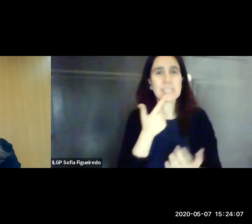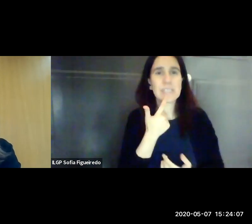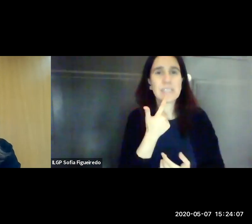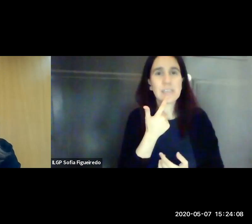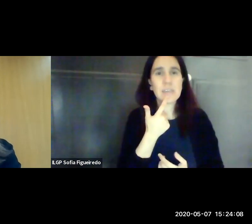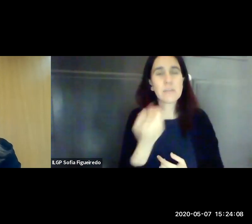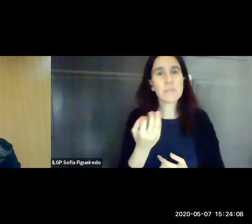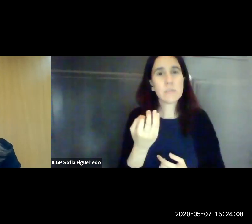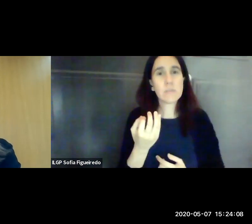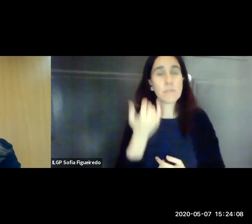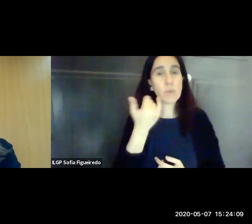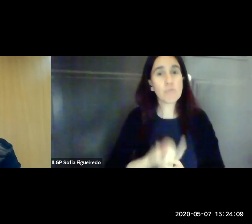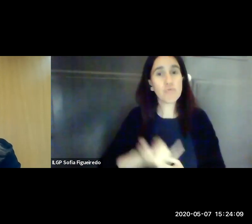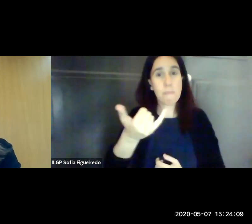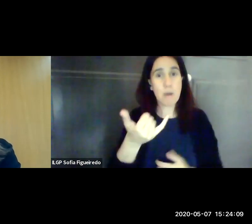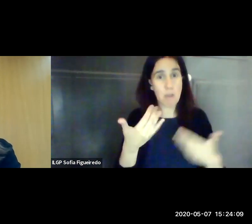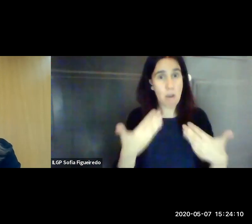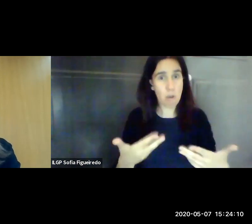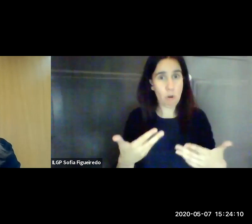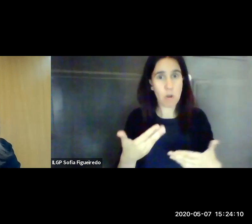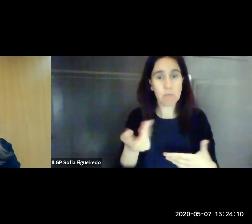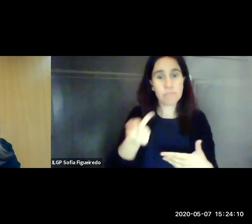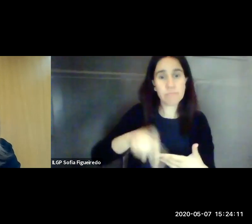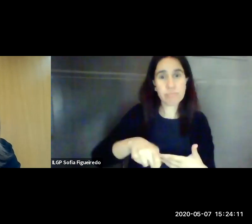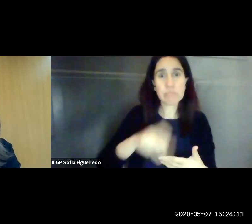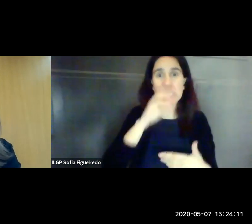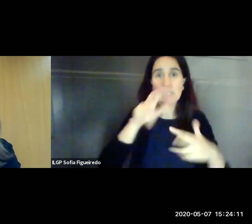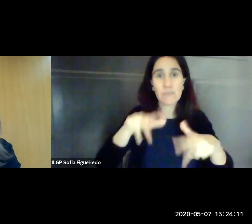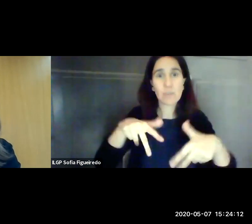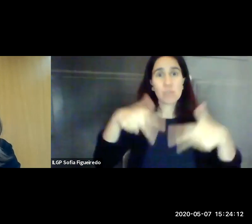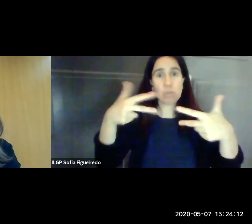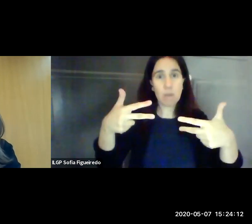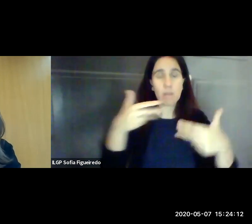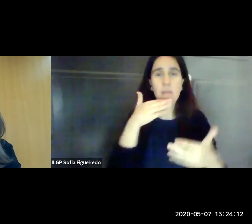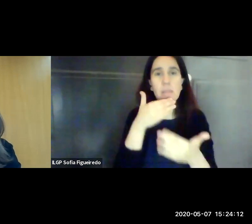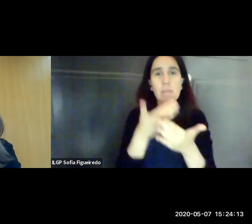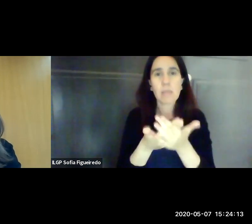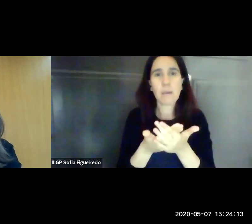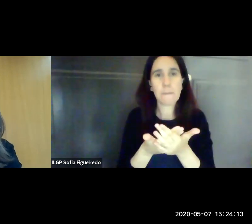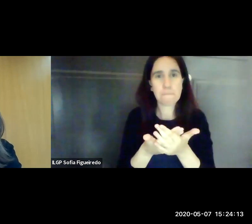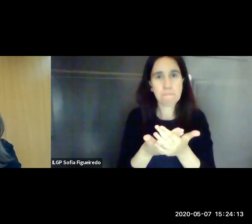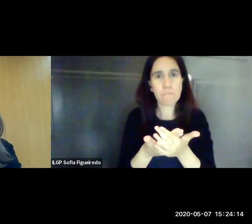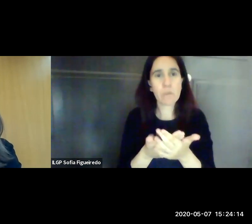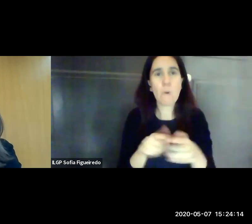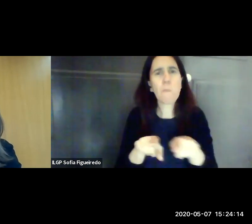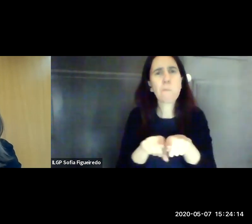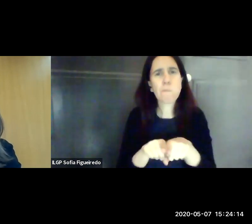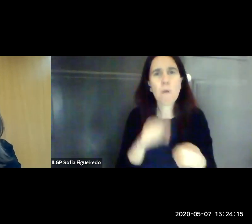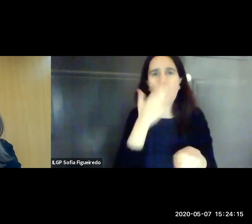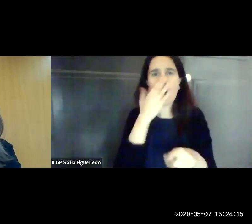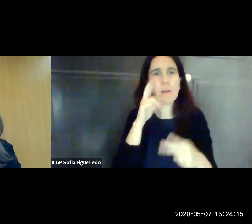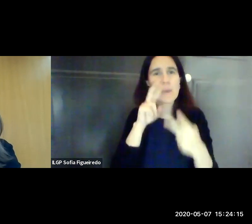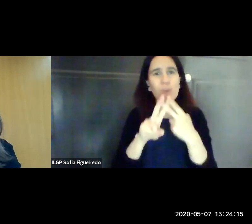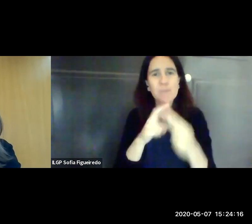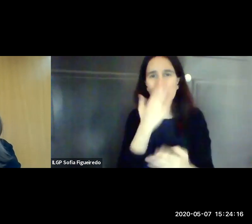uma chamada, agora no contexto que estamos, sendo uma videochamada, permite simular o tal encontro presencial